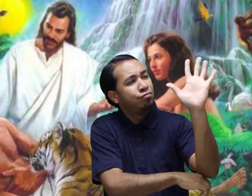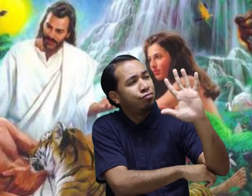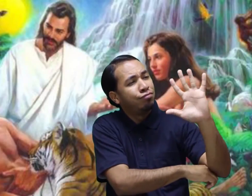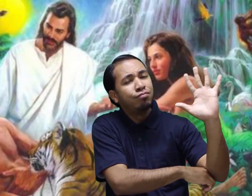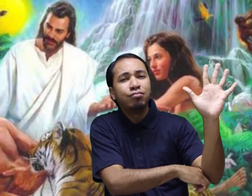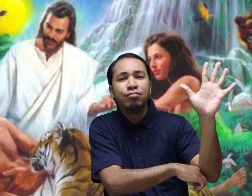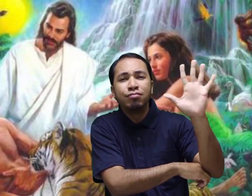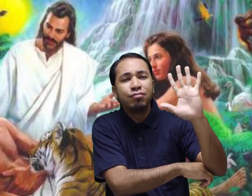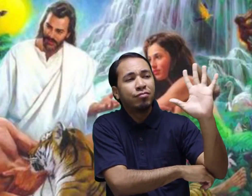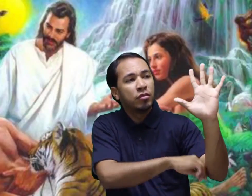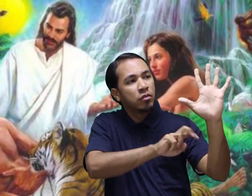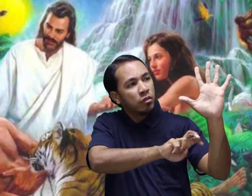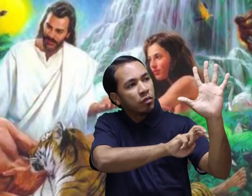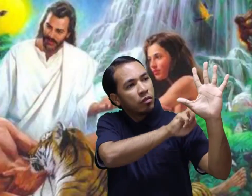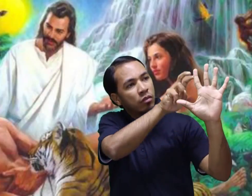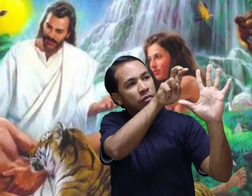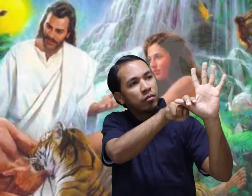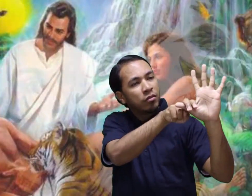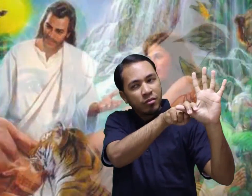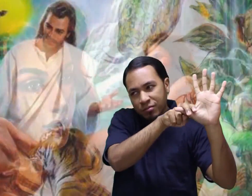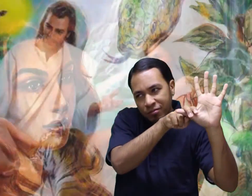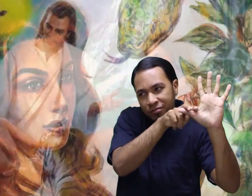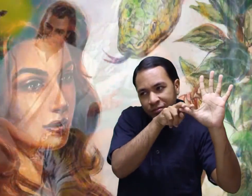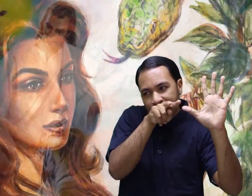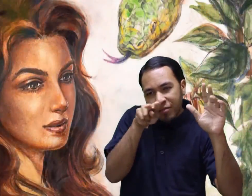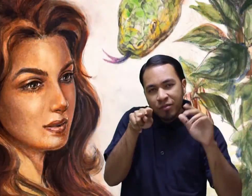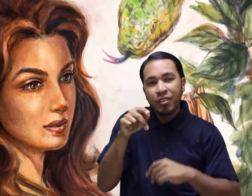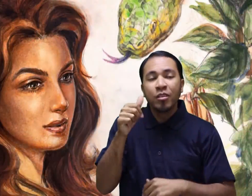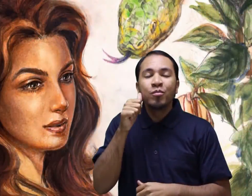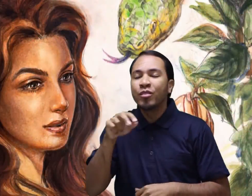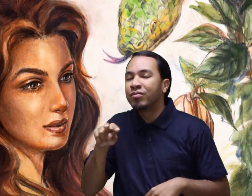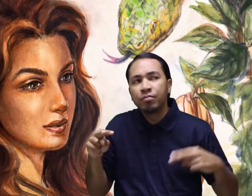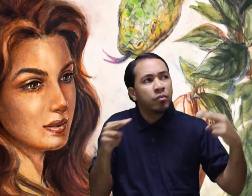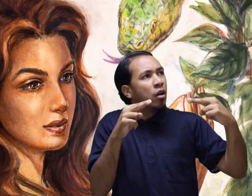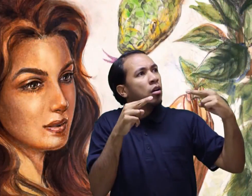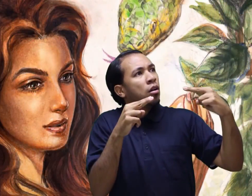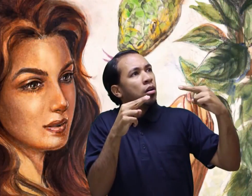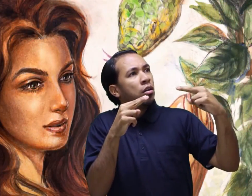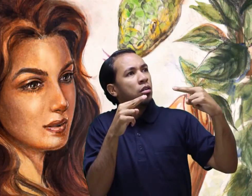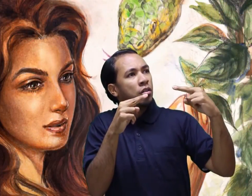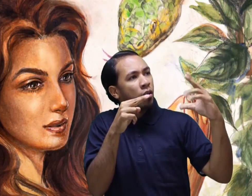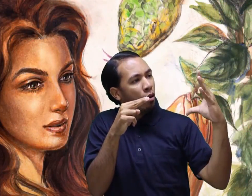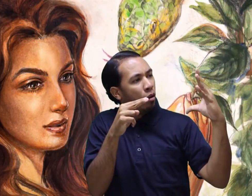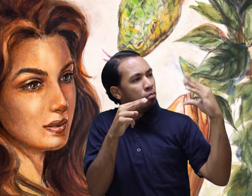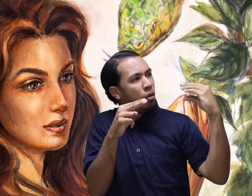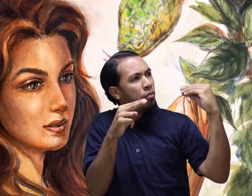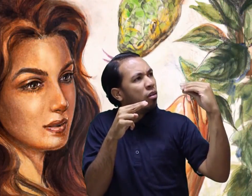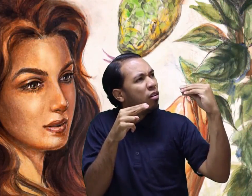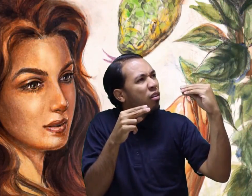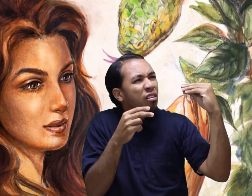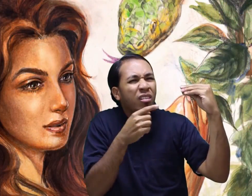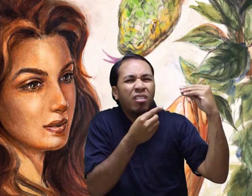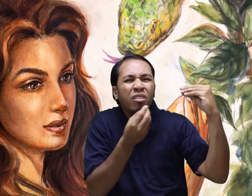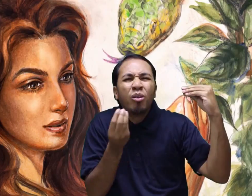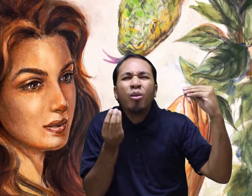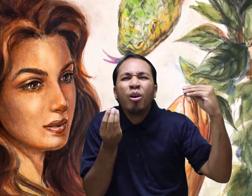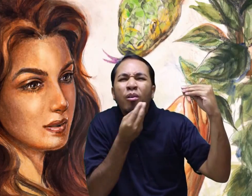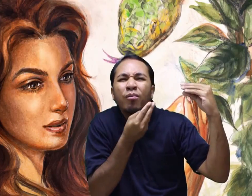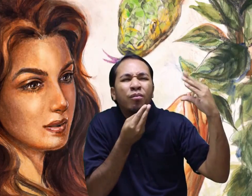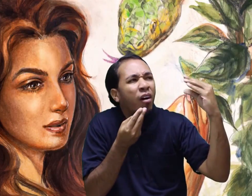para o outro. Ela viu uma linda árvore, e havia ali um animal que falou com ela. Isso chamou